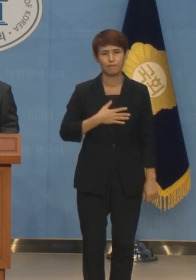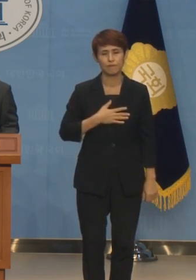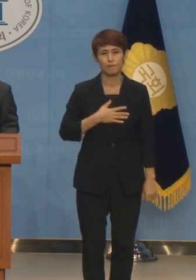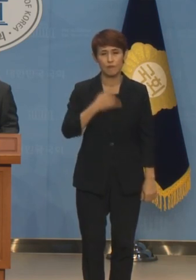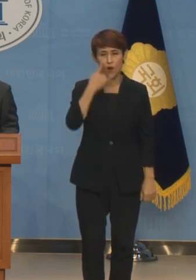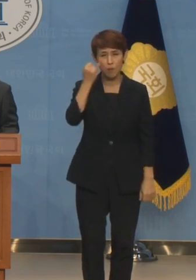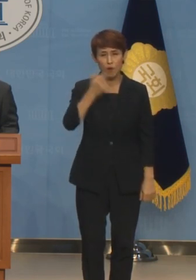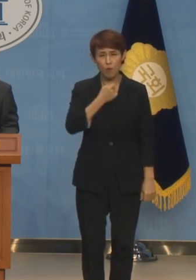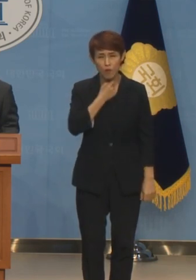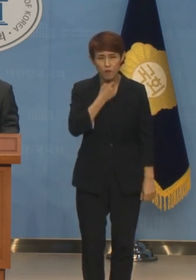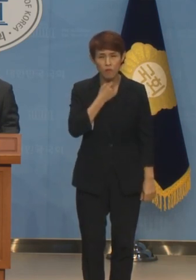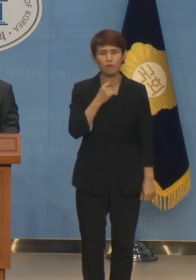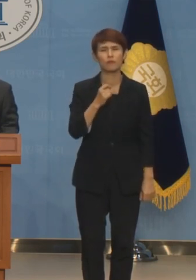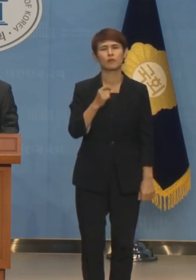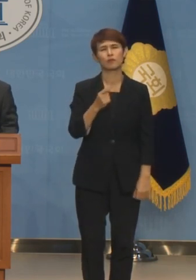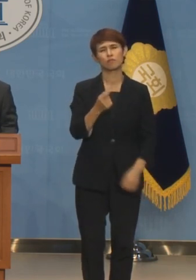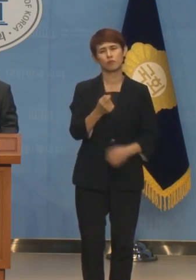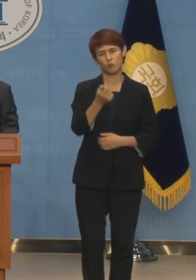바람은 소박합니다.